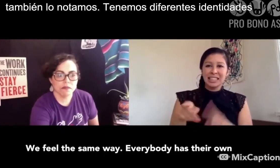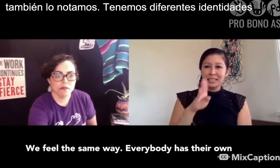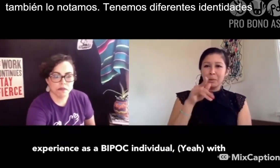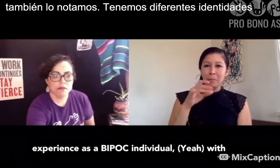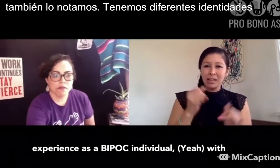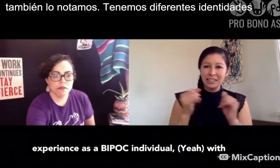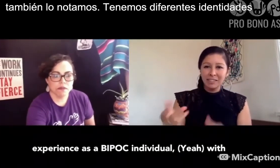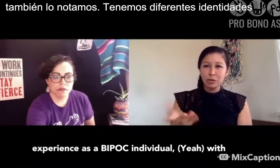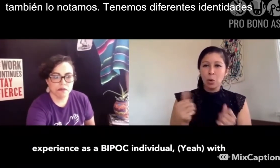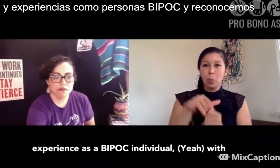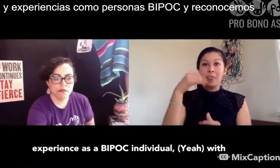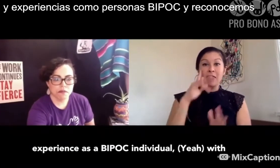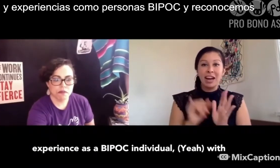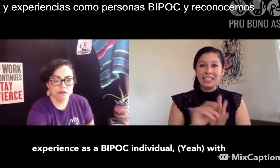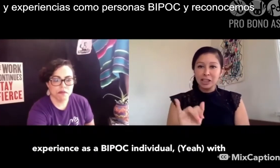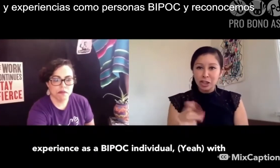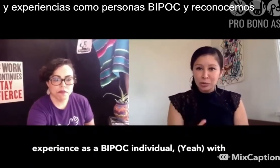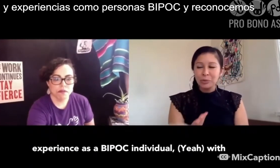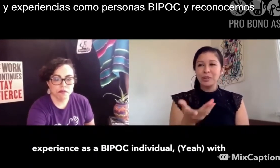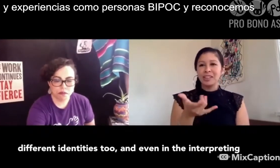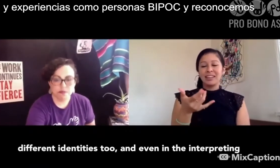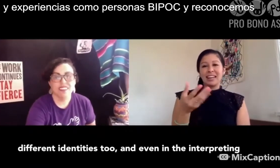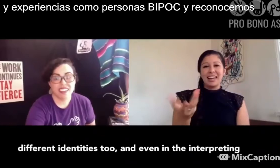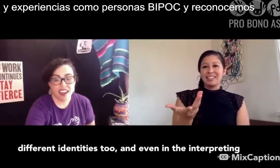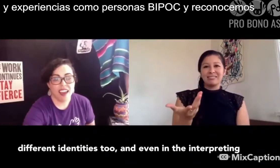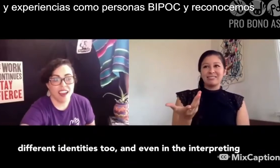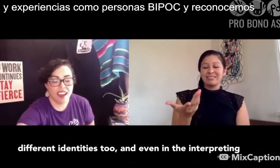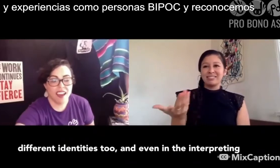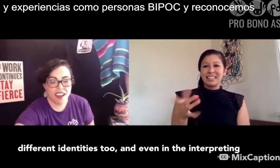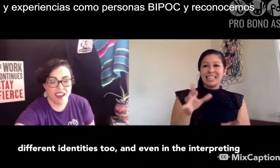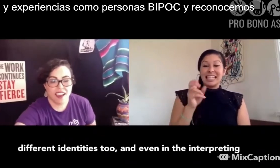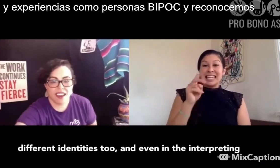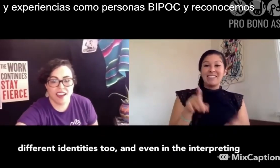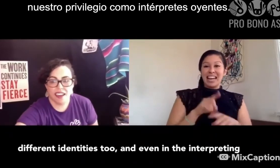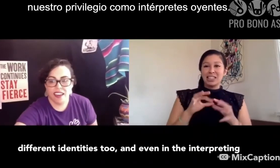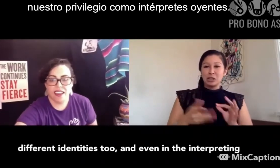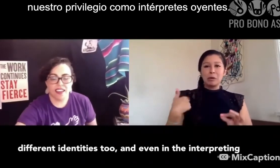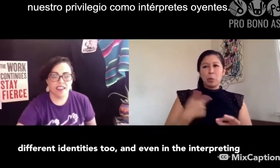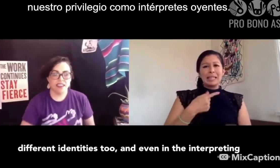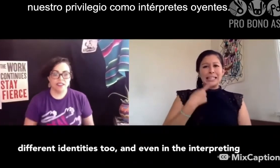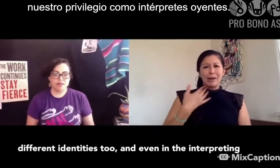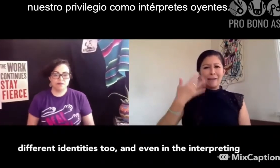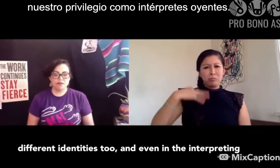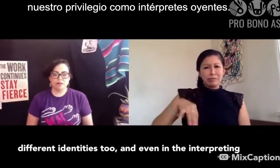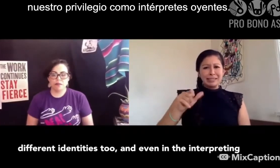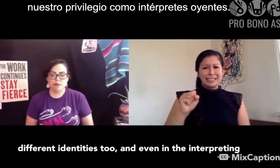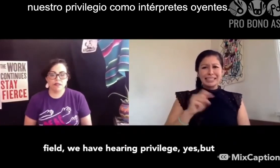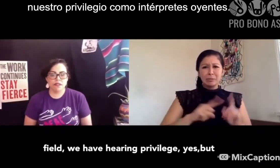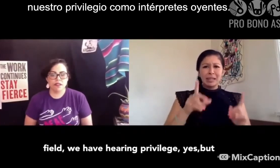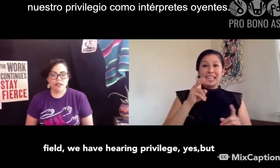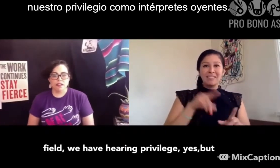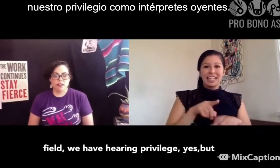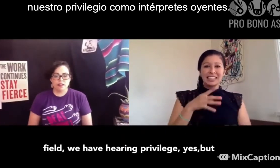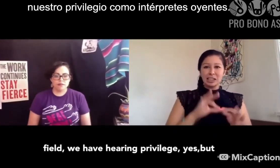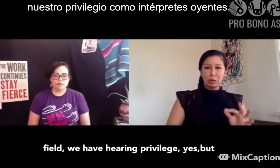notamos. Tenemos diferentes identidades y experiencias como personas BIPOC y reconocemos nuestro privilegio